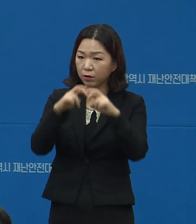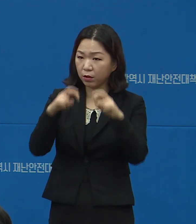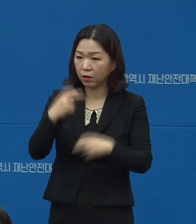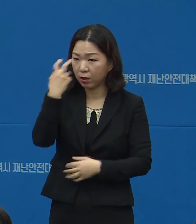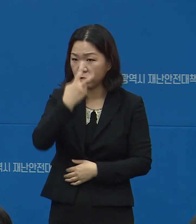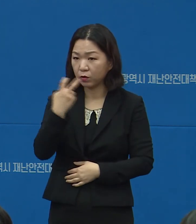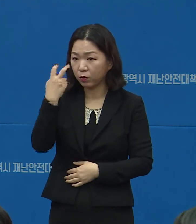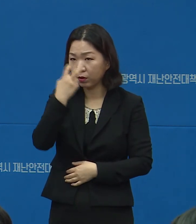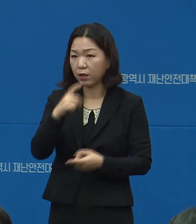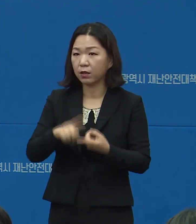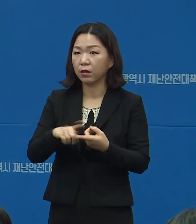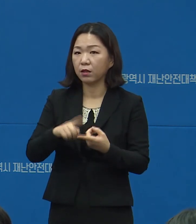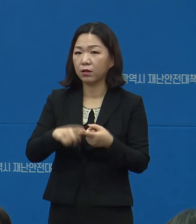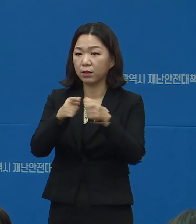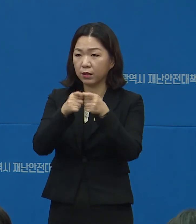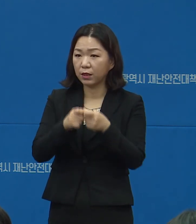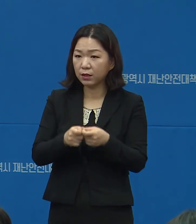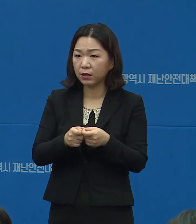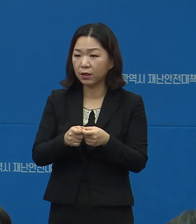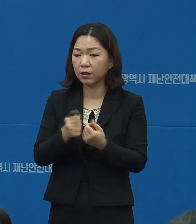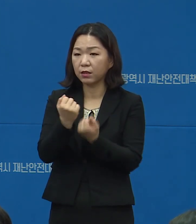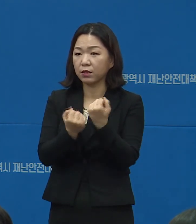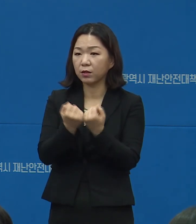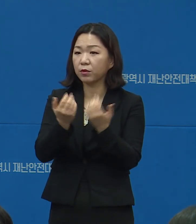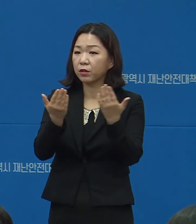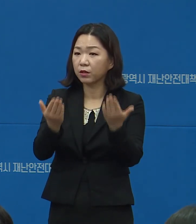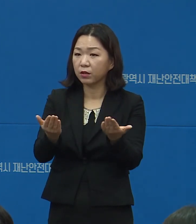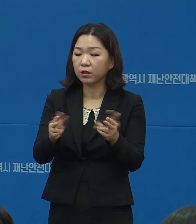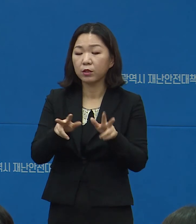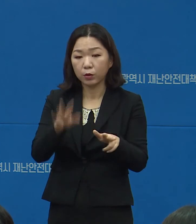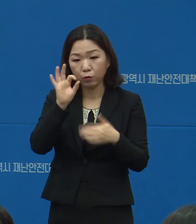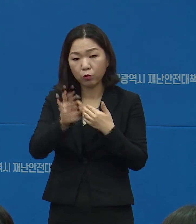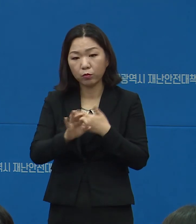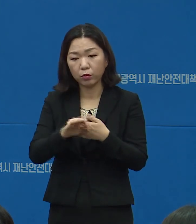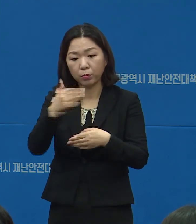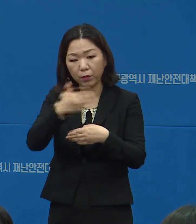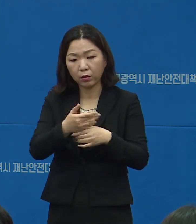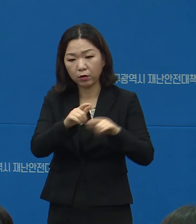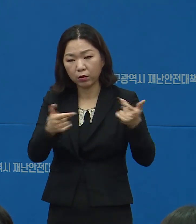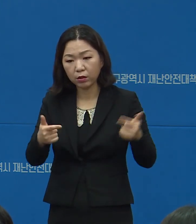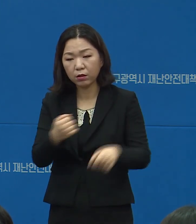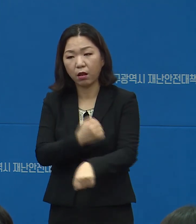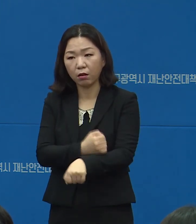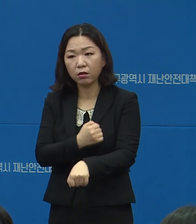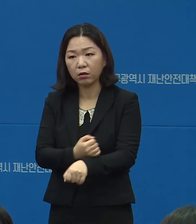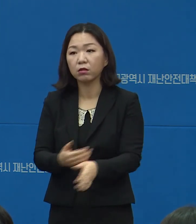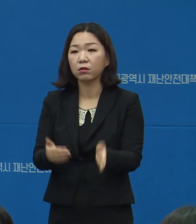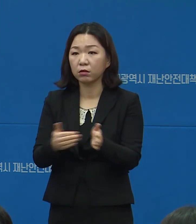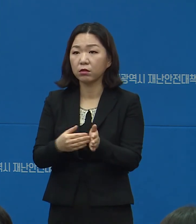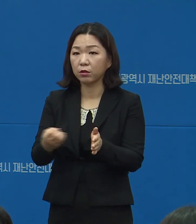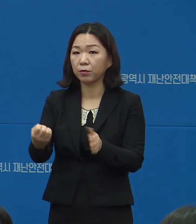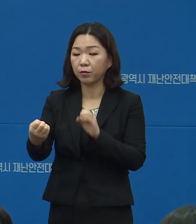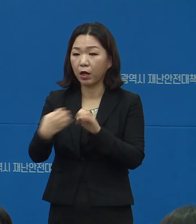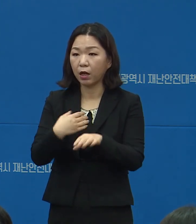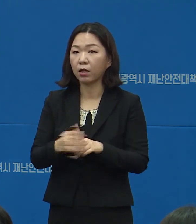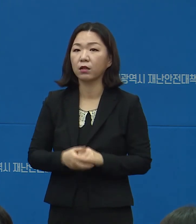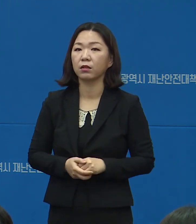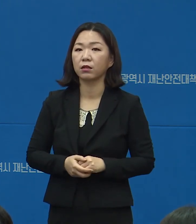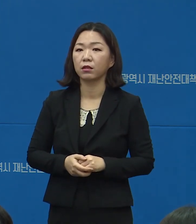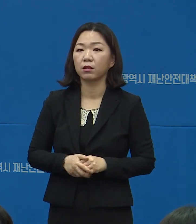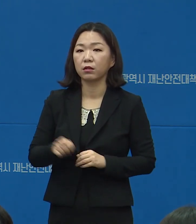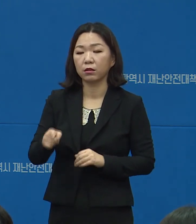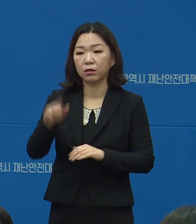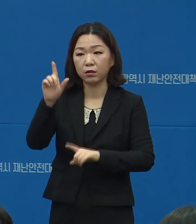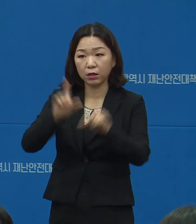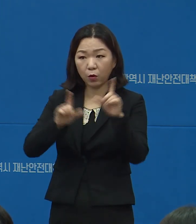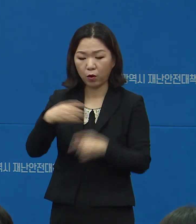상세하게 소개한 적이 좀 없는데 조치는 또 이루어지고 있었던 걸로 지금 보이거든요. 말씀하셨듯이 방역이 이루어졌다고 얘기를 하셨는데 이런